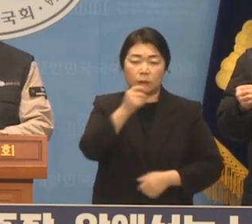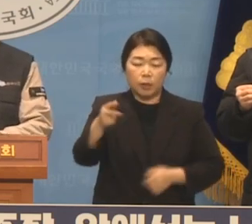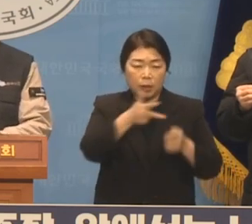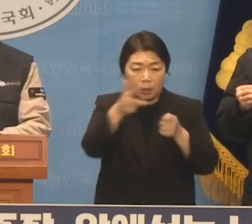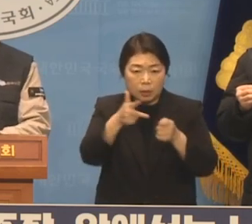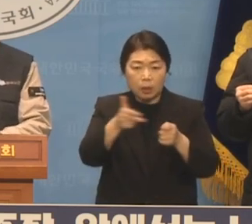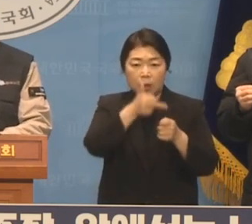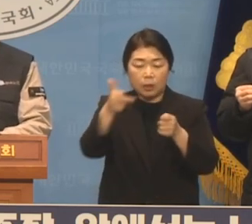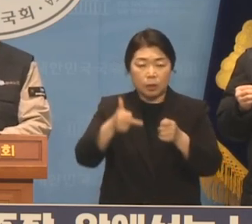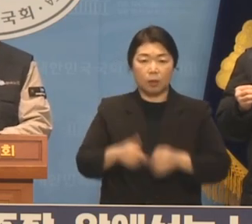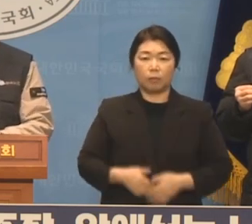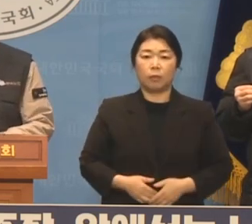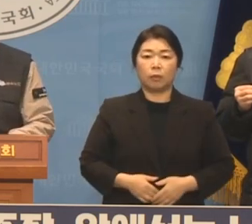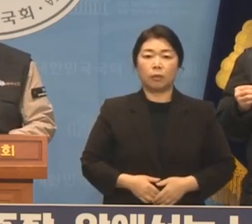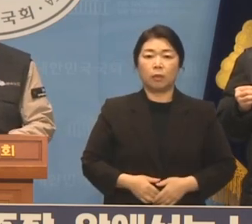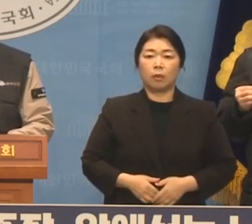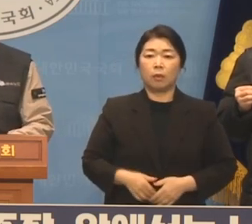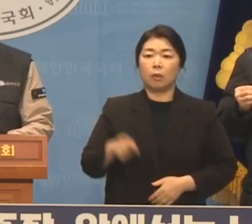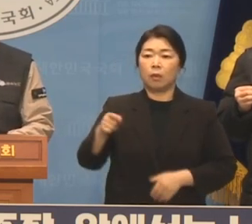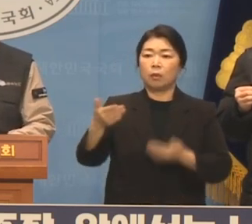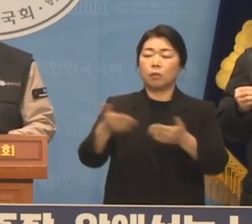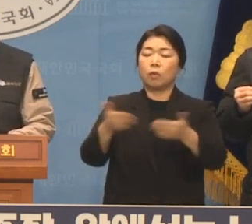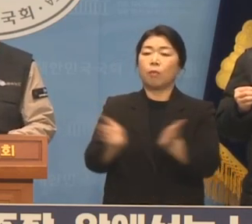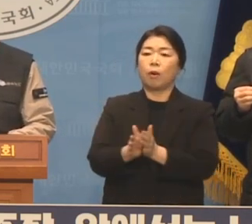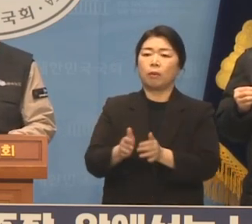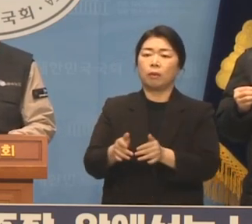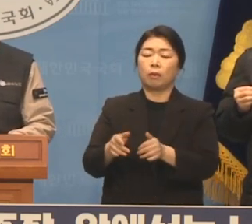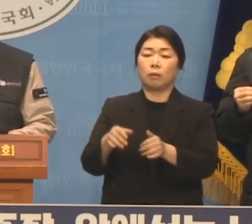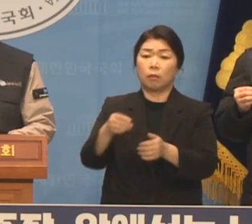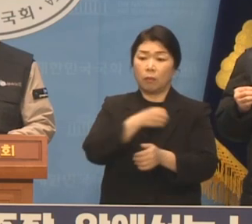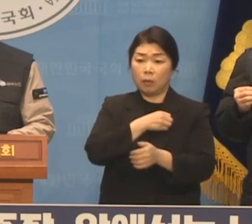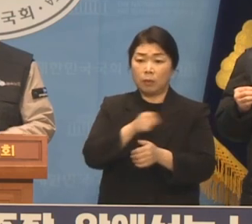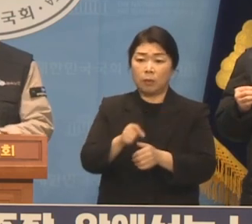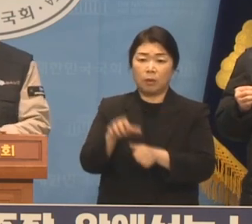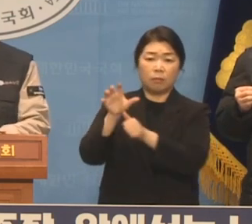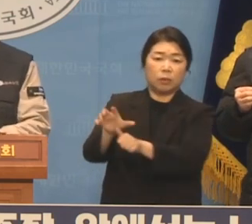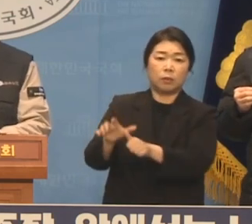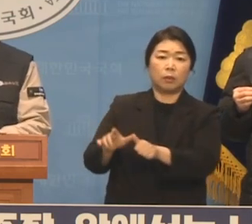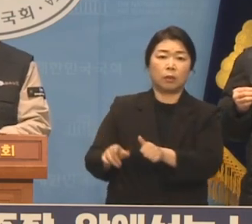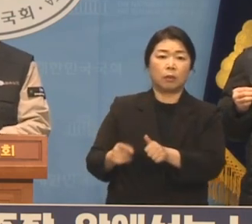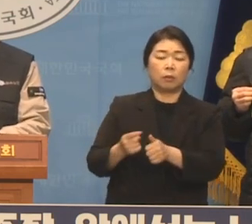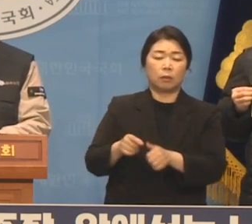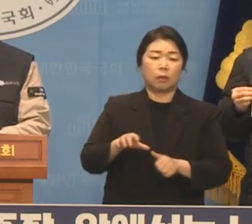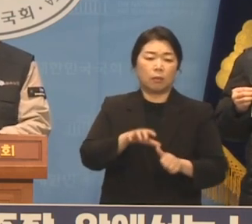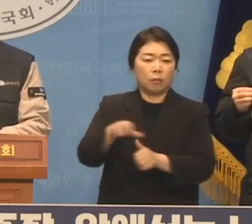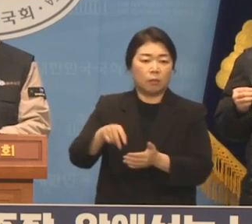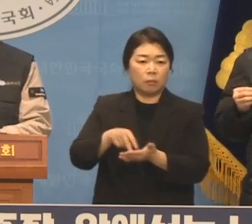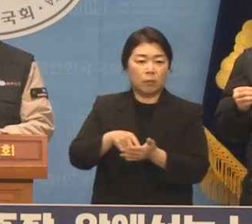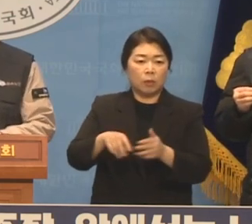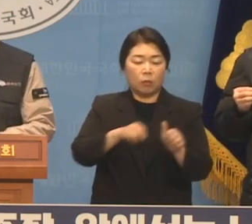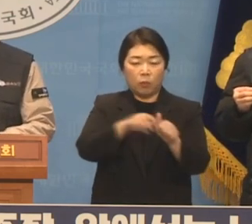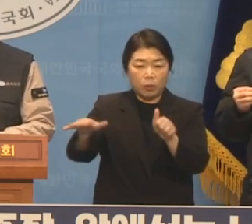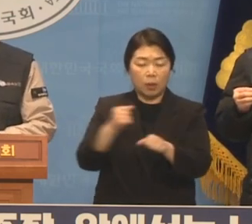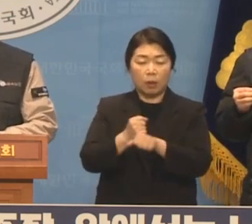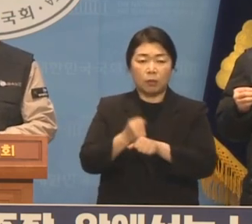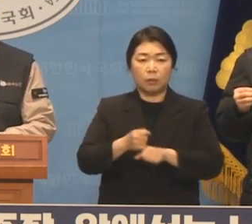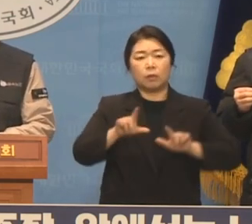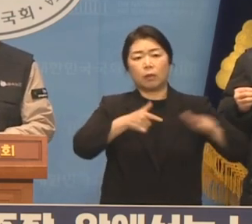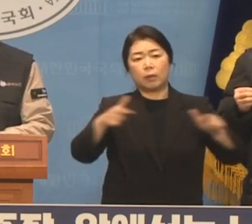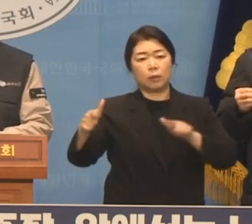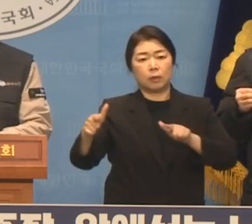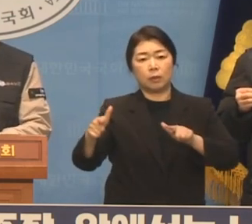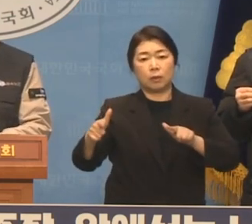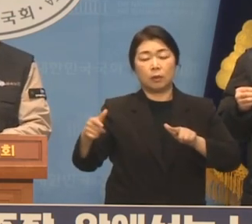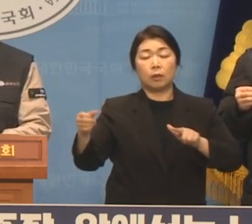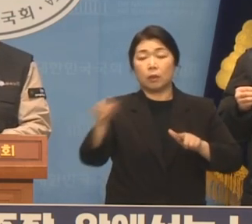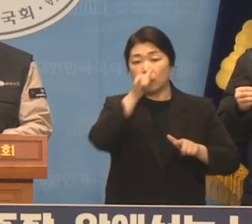배제 등을 일삼고 있습니다. 이런 행위에 대해 사측도 인정하고 자체 징계 조치를 한